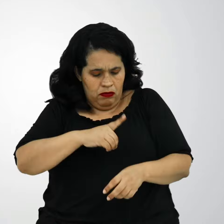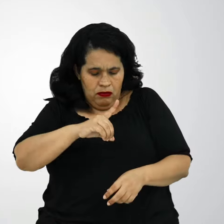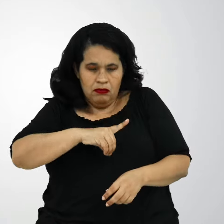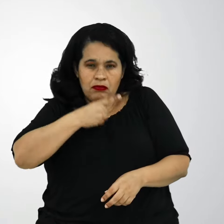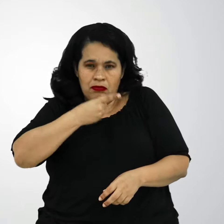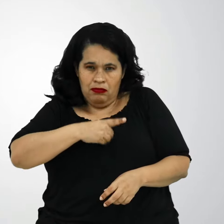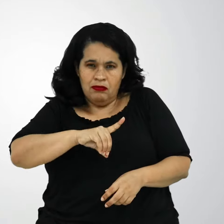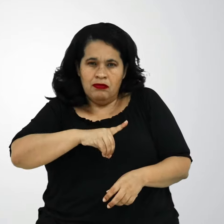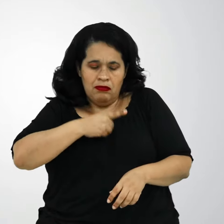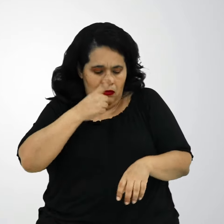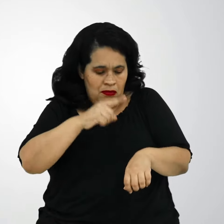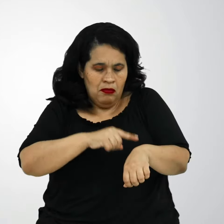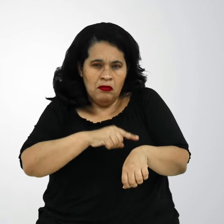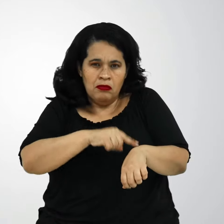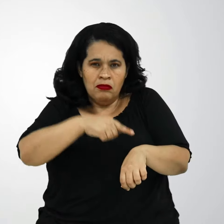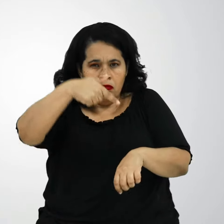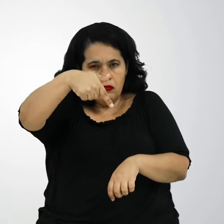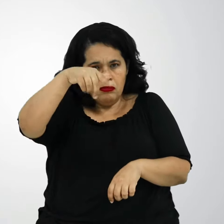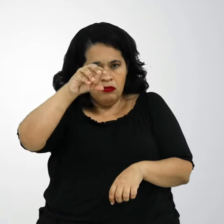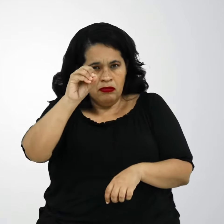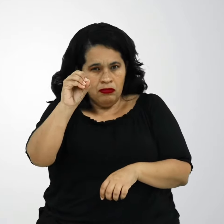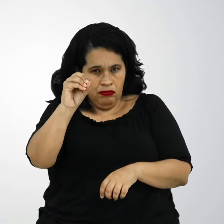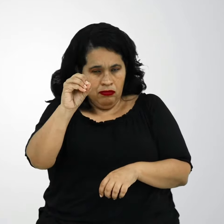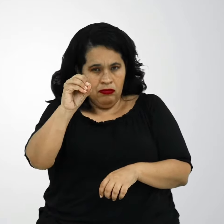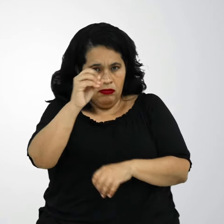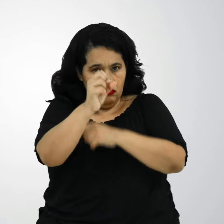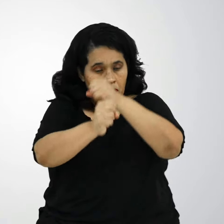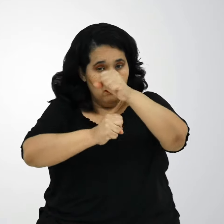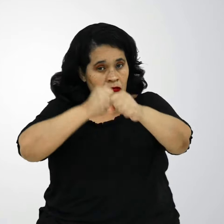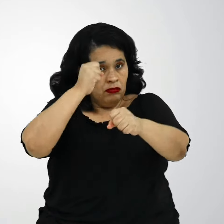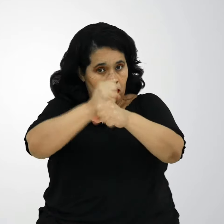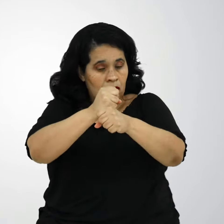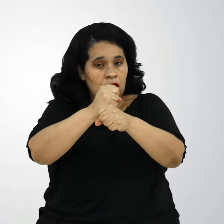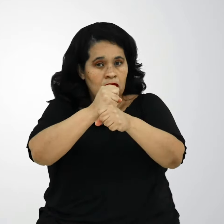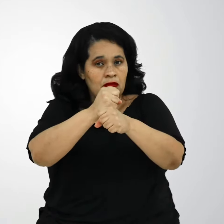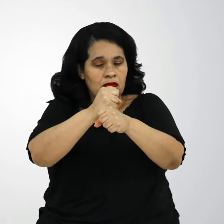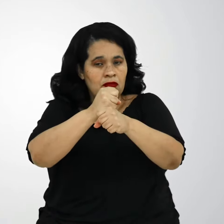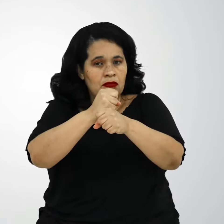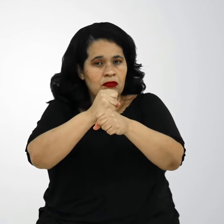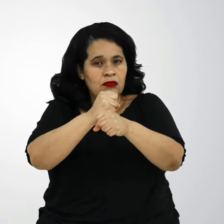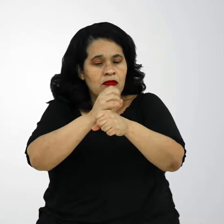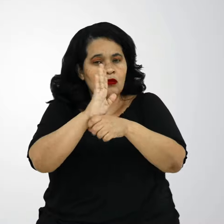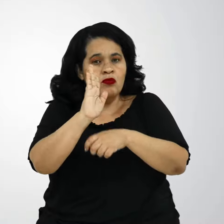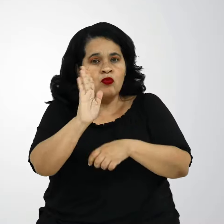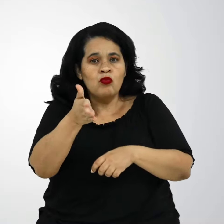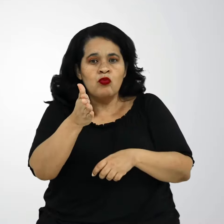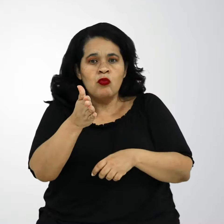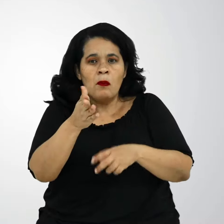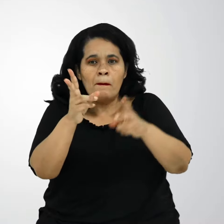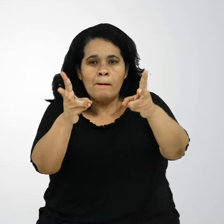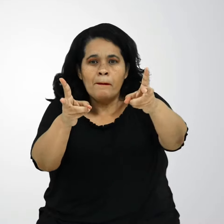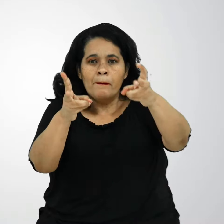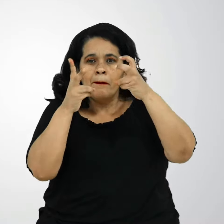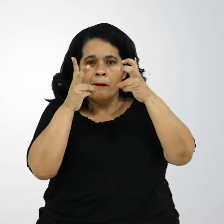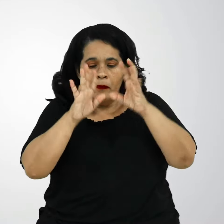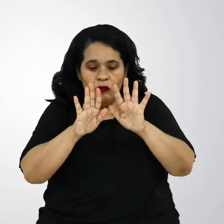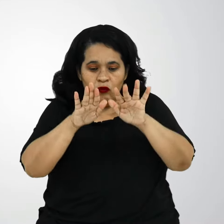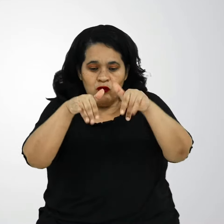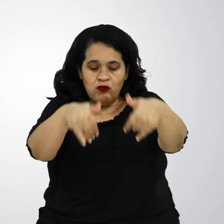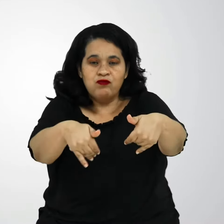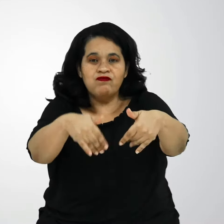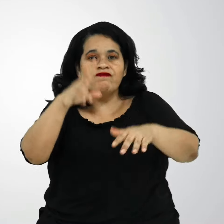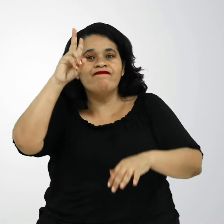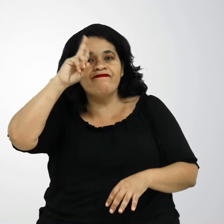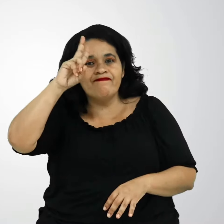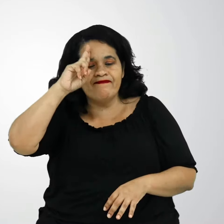dentro do período que os 70 anos não tinha terminado ainda, mas ele já enxerga o final da história, né? Porque você vai